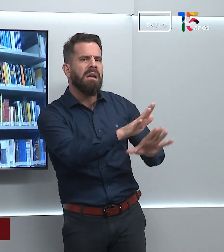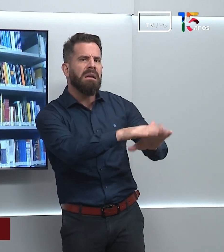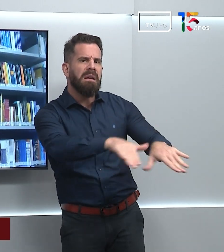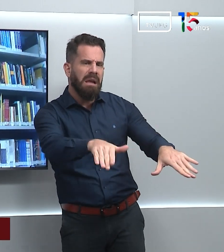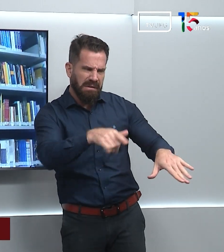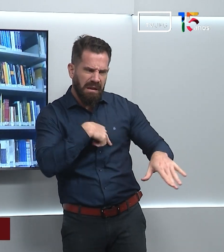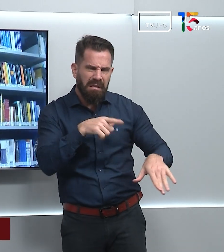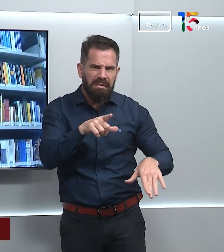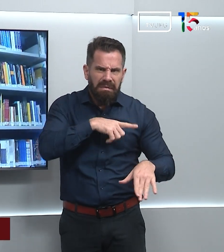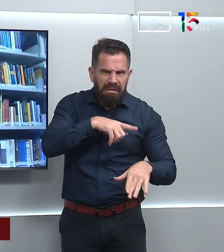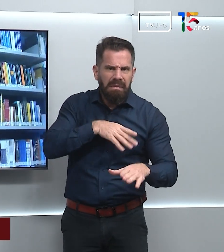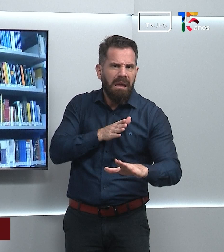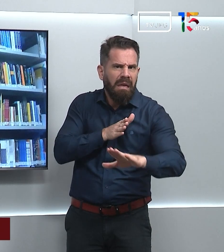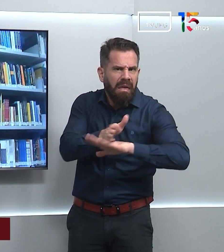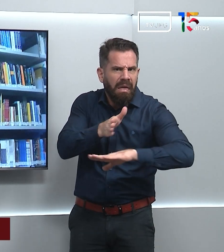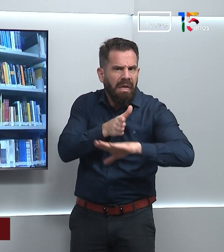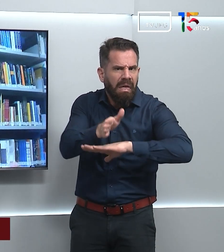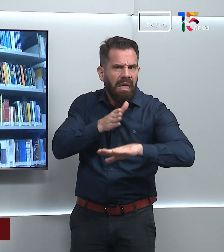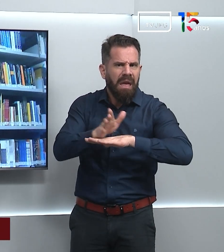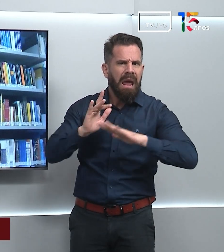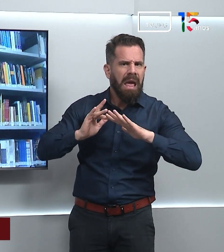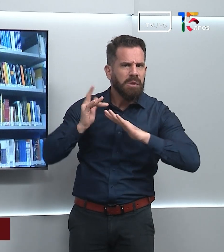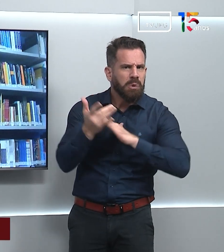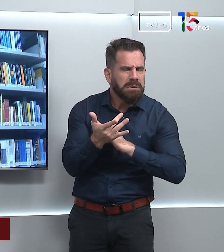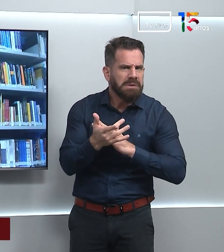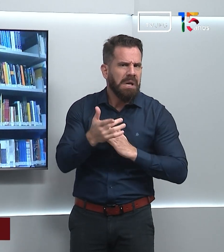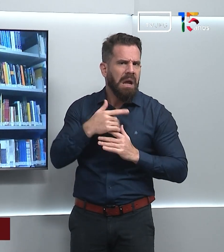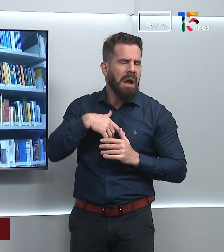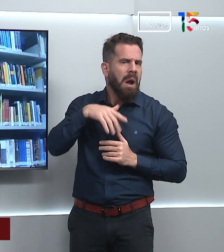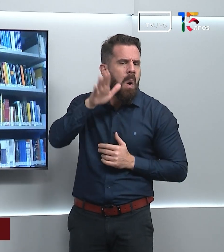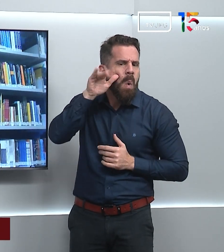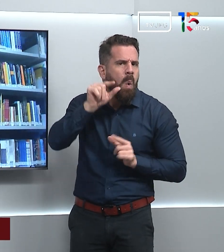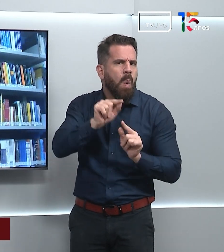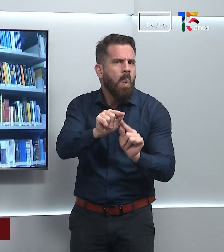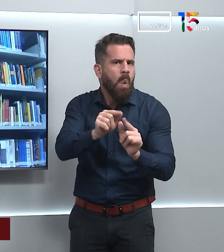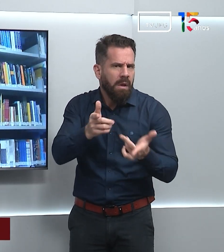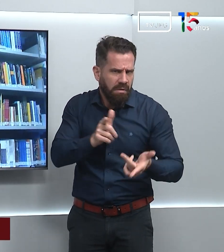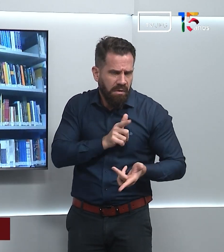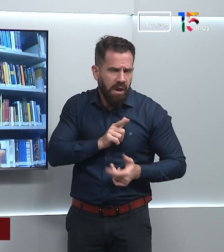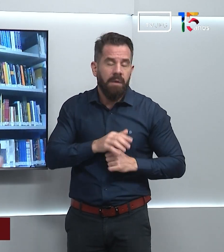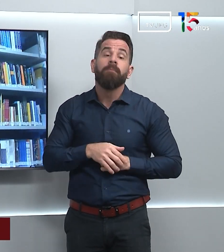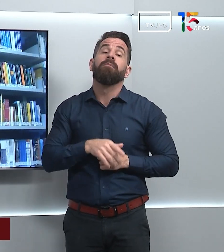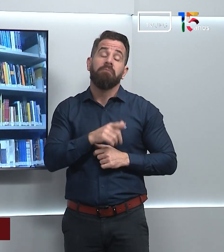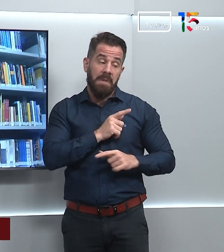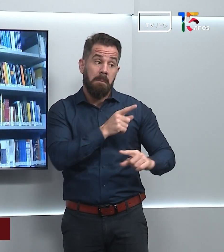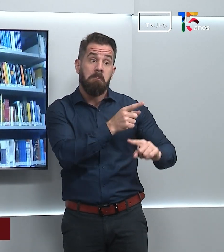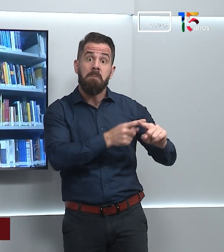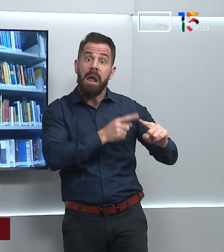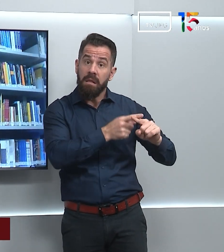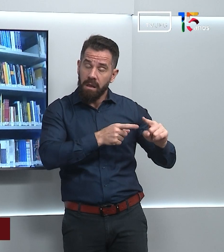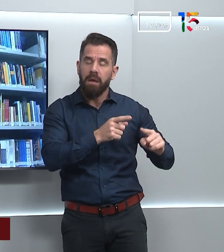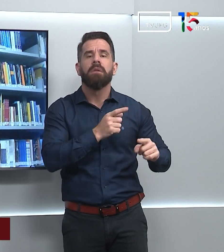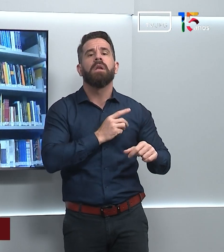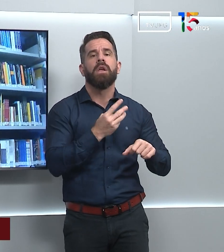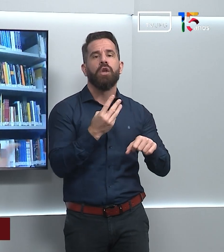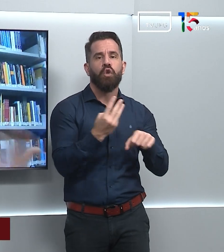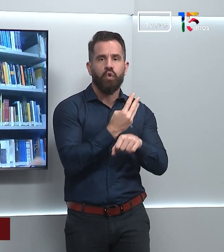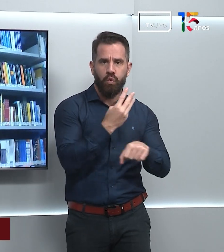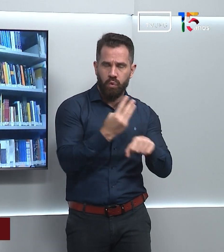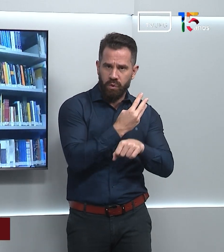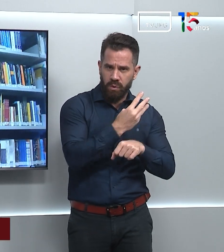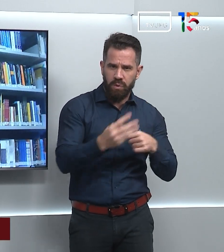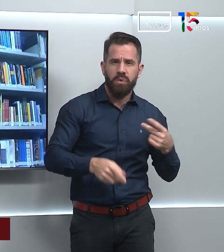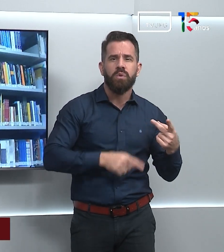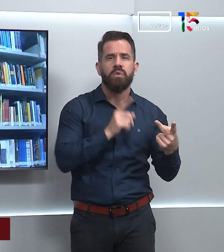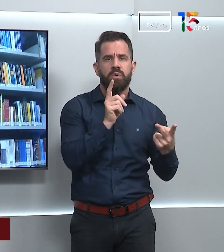determinadas plataformas. E, de fato, né, mais da metade acessa plataformas, né, como o WhatsApp, o Instagram, o YouTube, várias